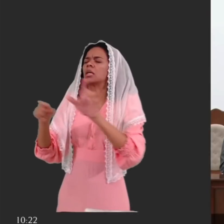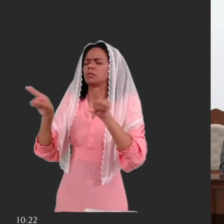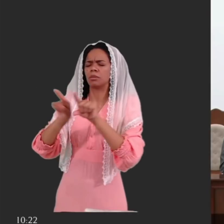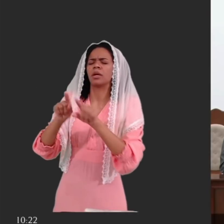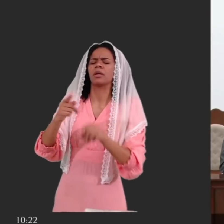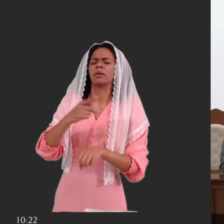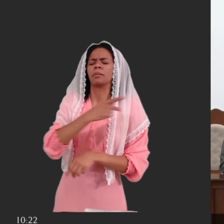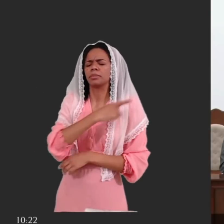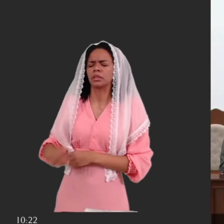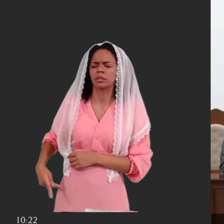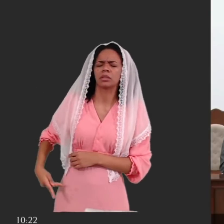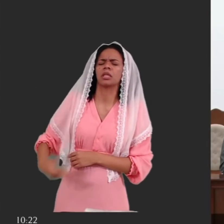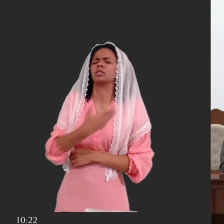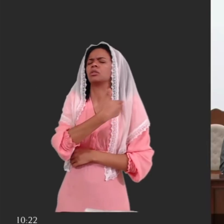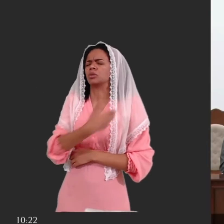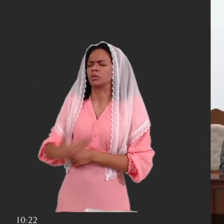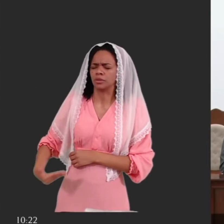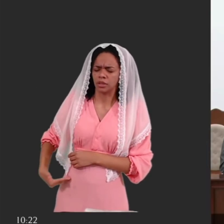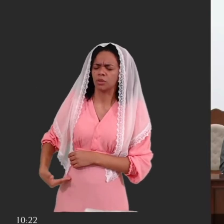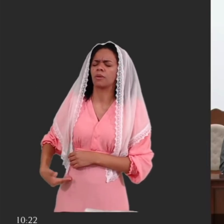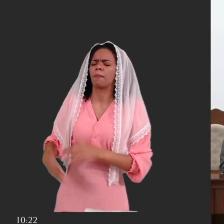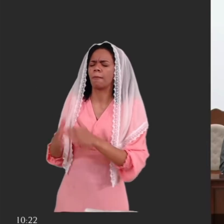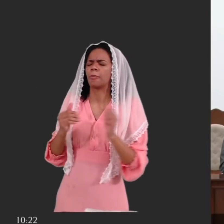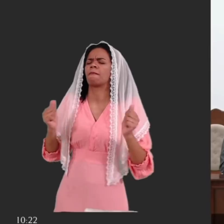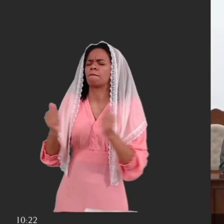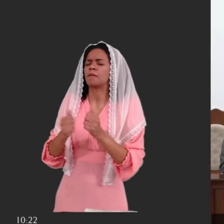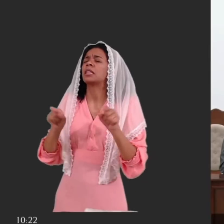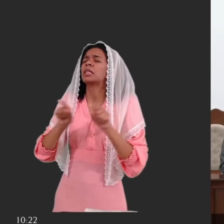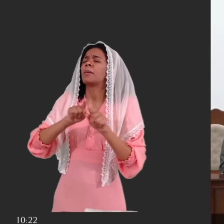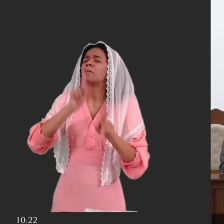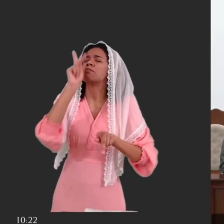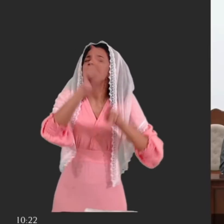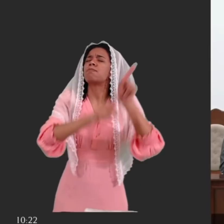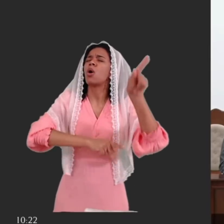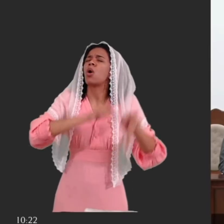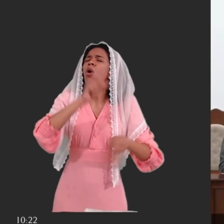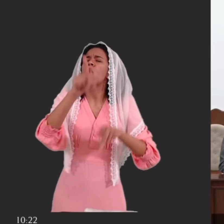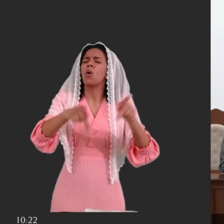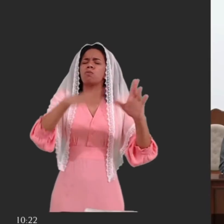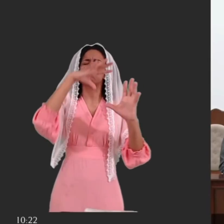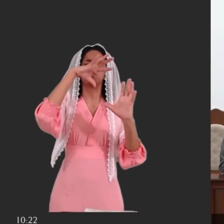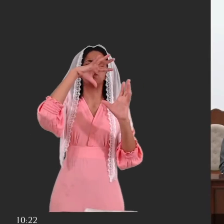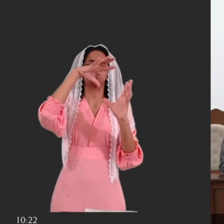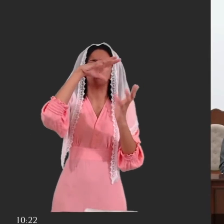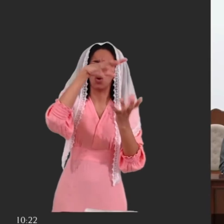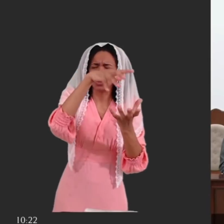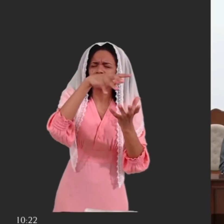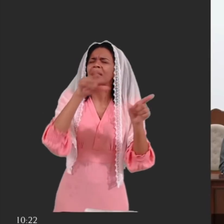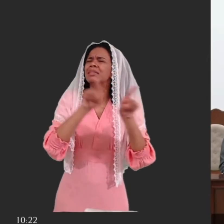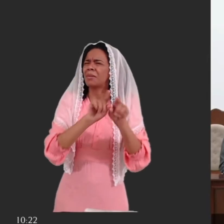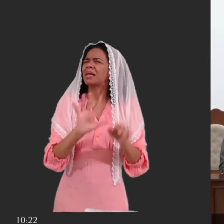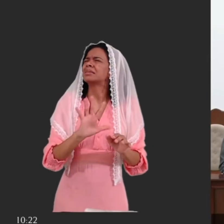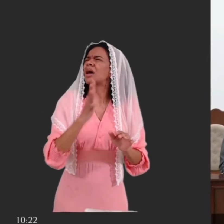tenha piedade de todos. Te apresentamos todas as nações do mundo, esses países que estão